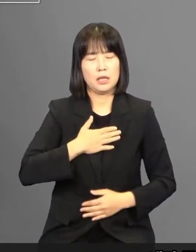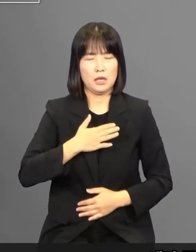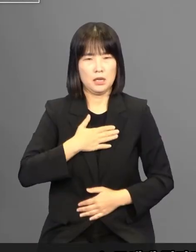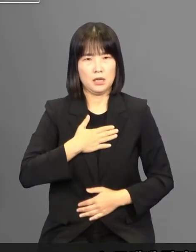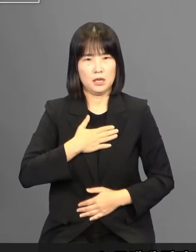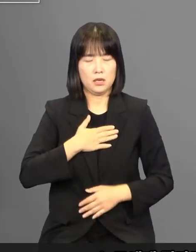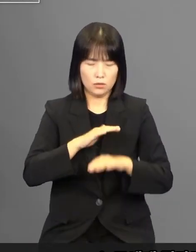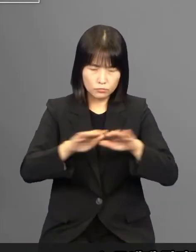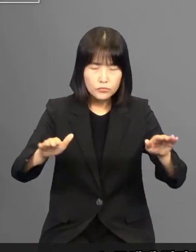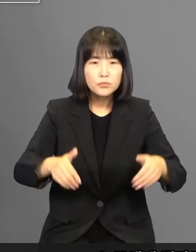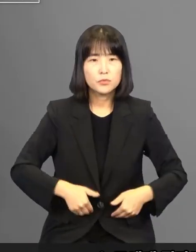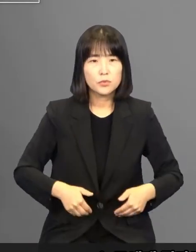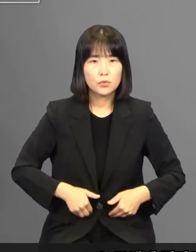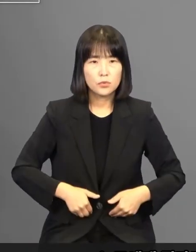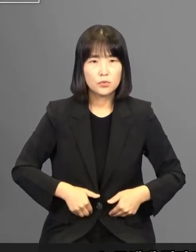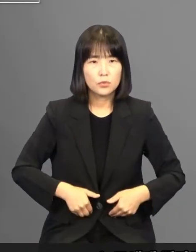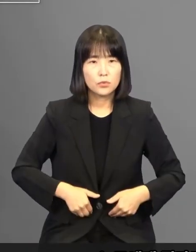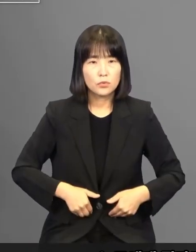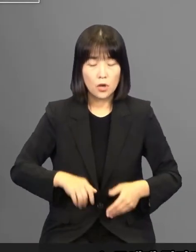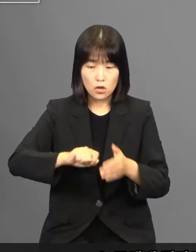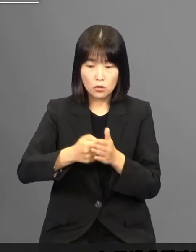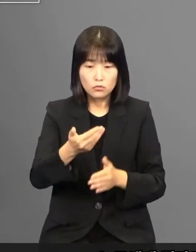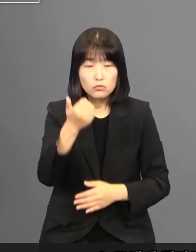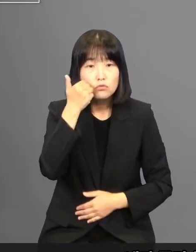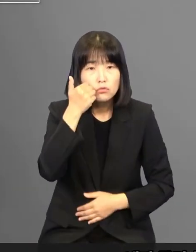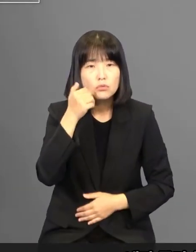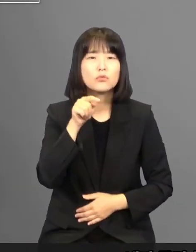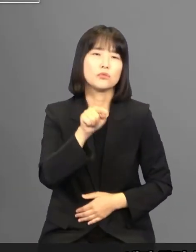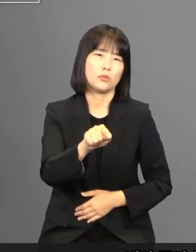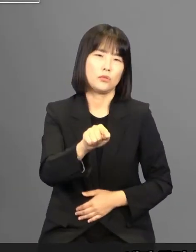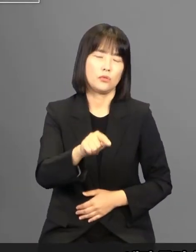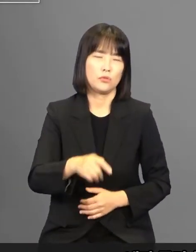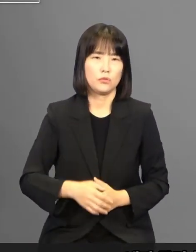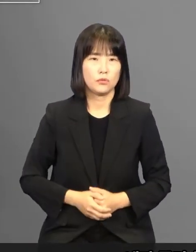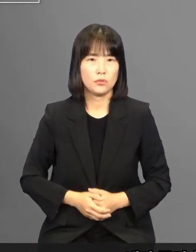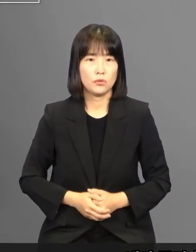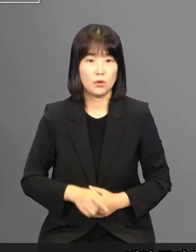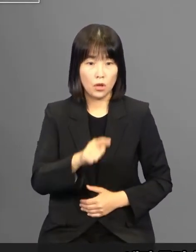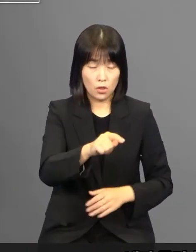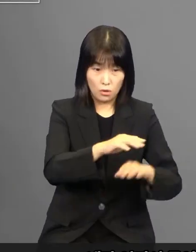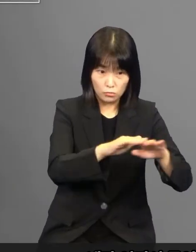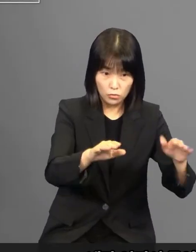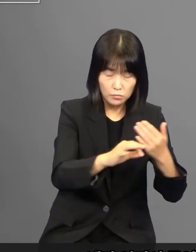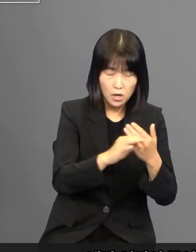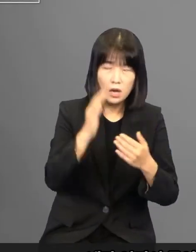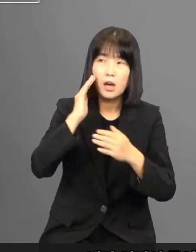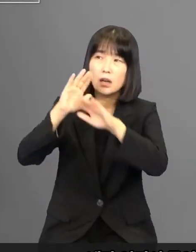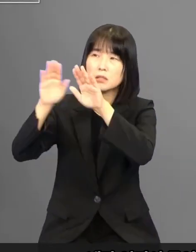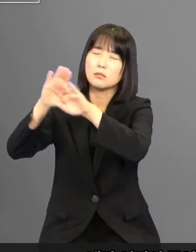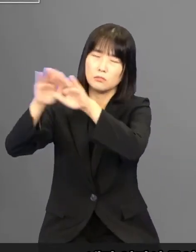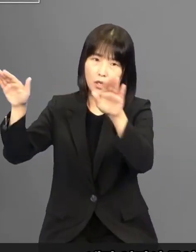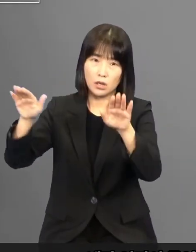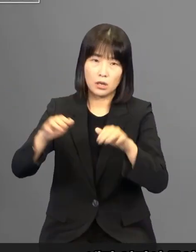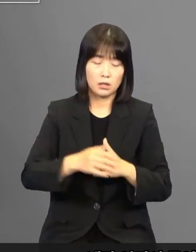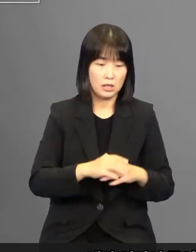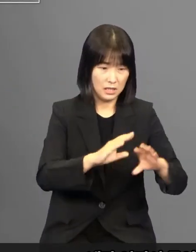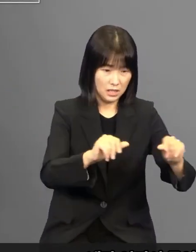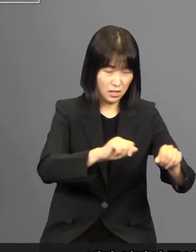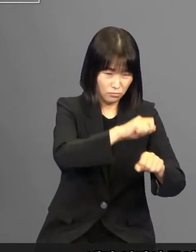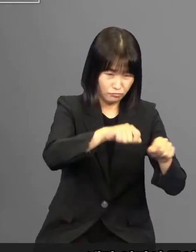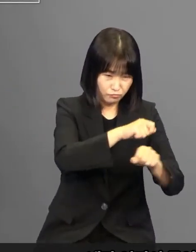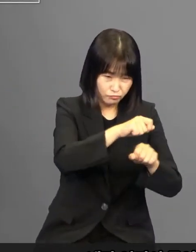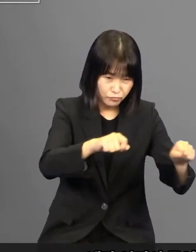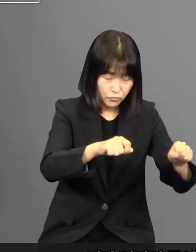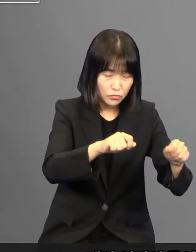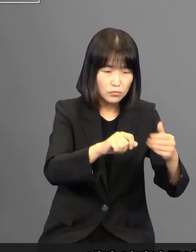풀어야 되는 거예요. 누구에게 줬다고 했어요? 너에게 주었다. 너가 풀면 하늘에서 풀리는 건데 너가 여기서 묶어버리면 하늘에서